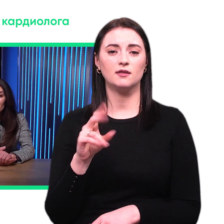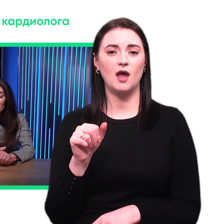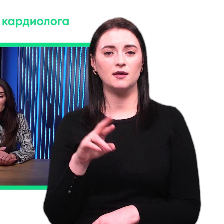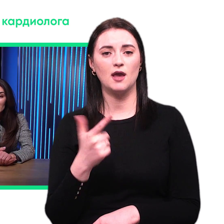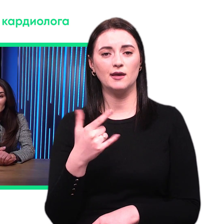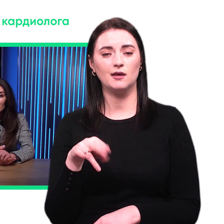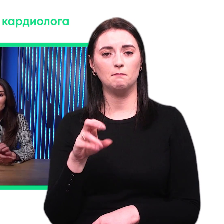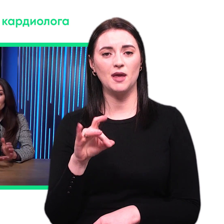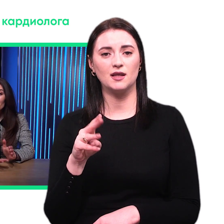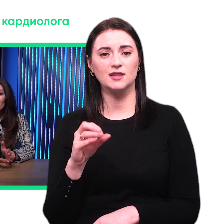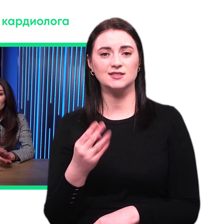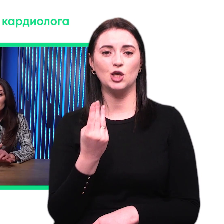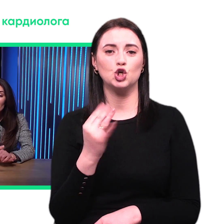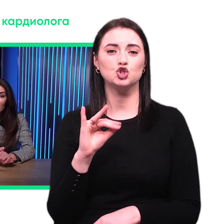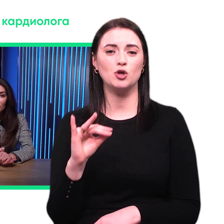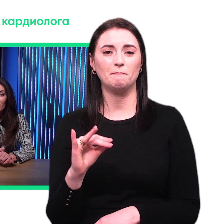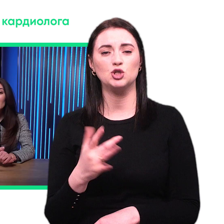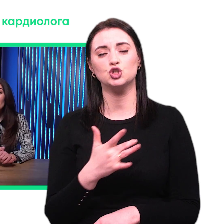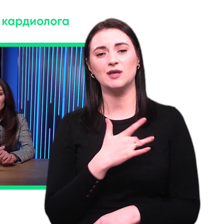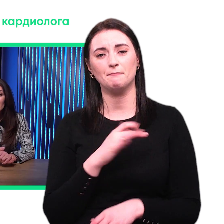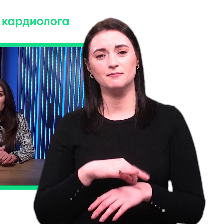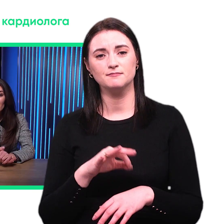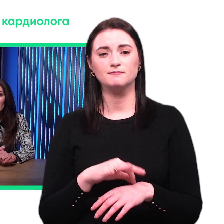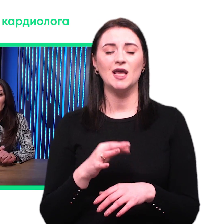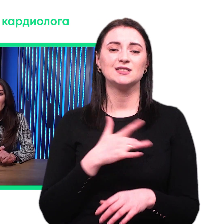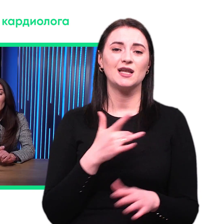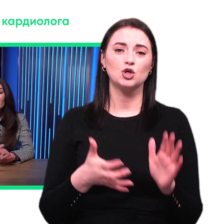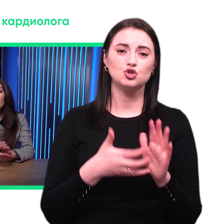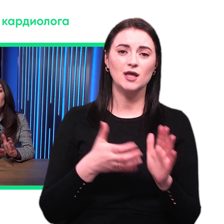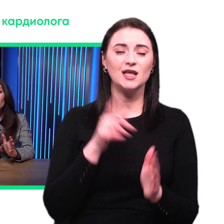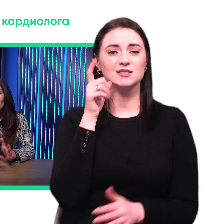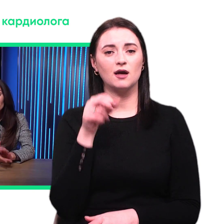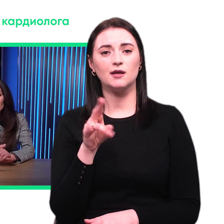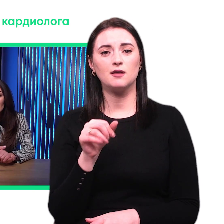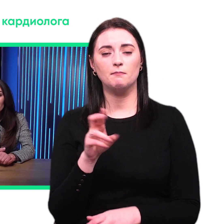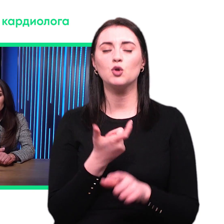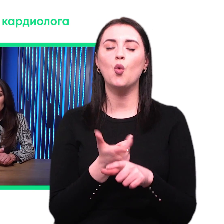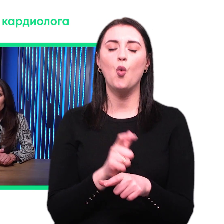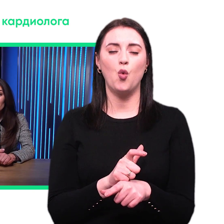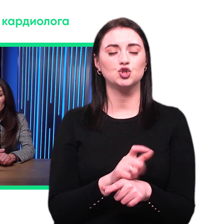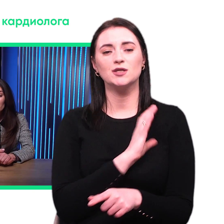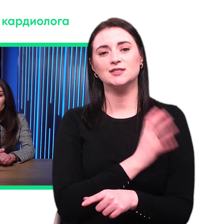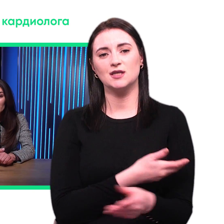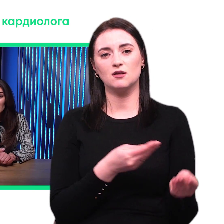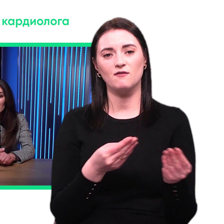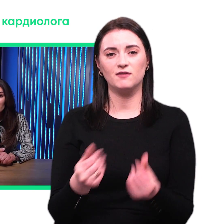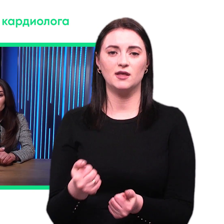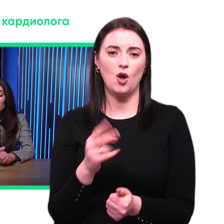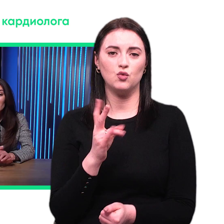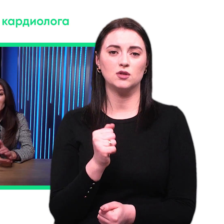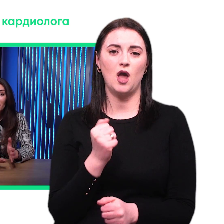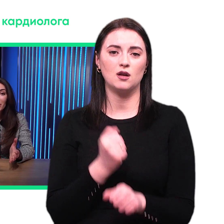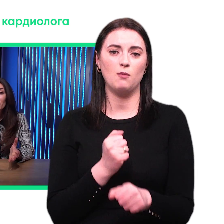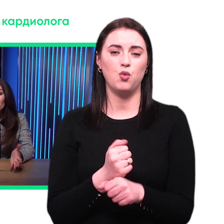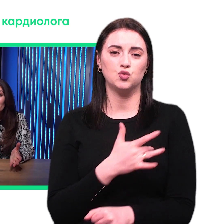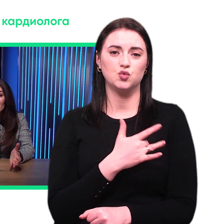ишемическая болезнь сердца, сердечная недостаточность, сахарный диабет, они очень сильно влияют на работу сердца. Вы можете